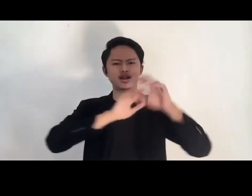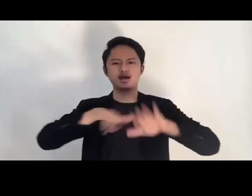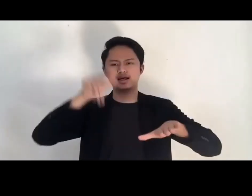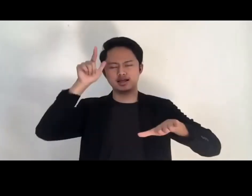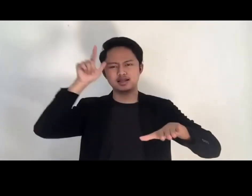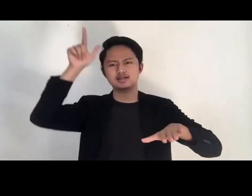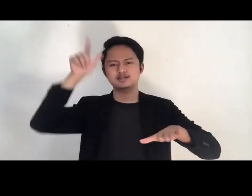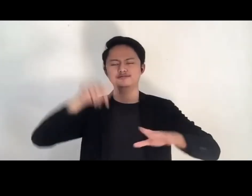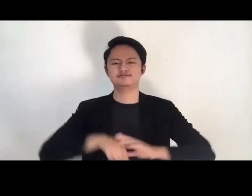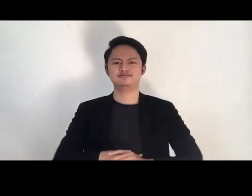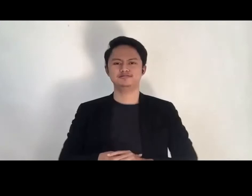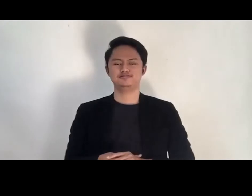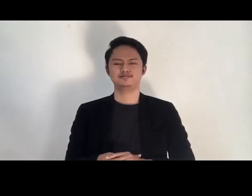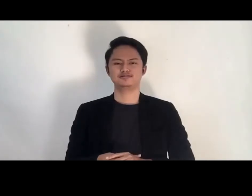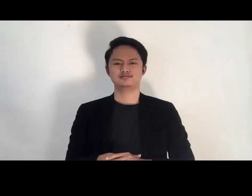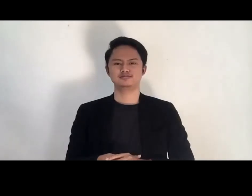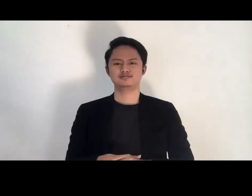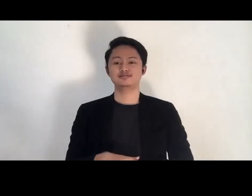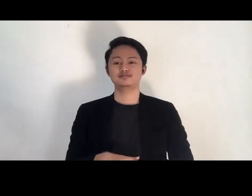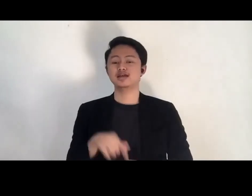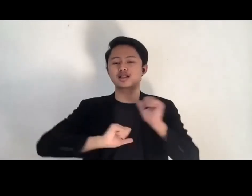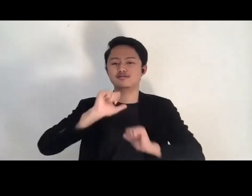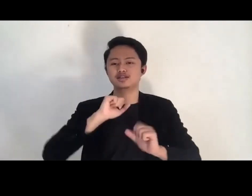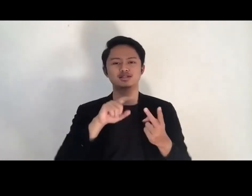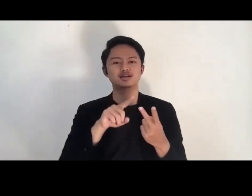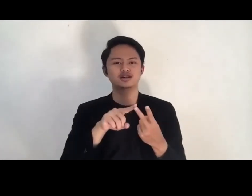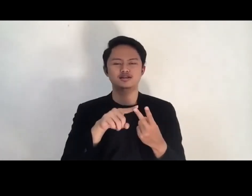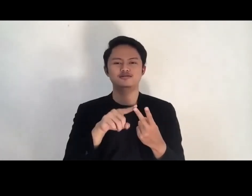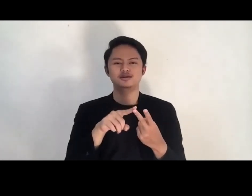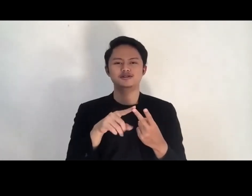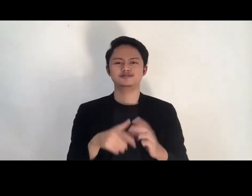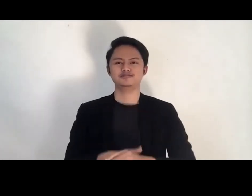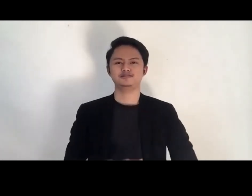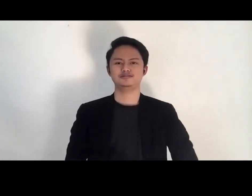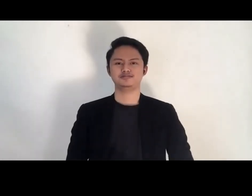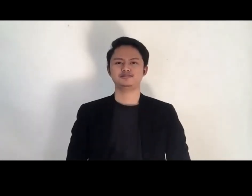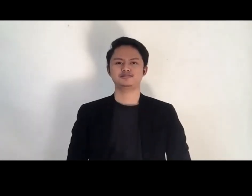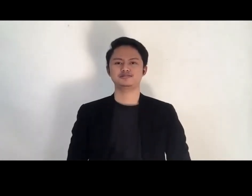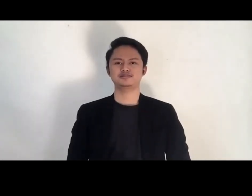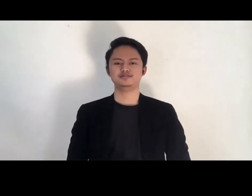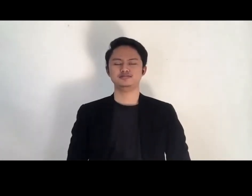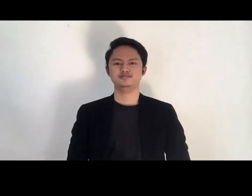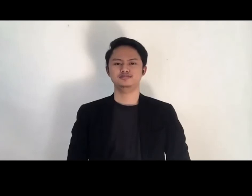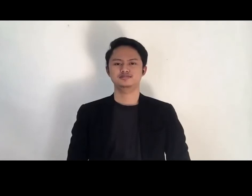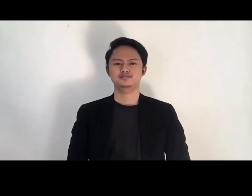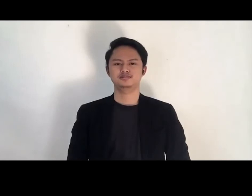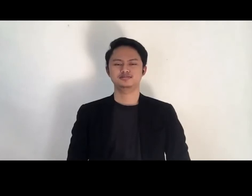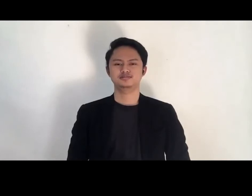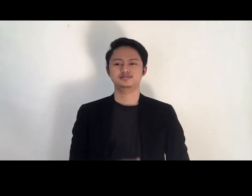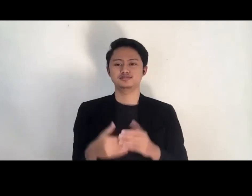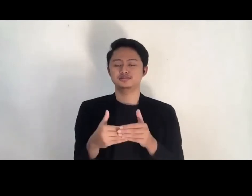kami. Itu kegiatan yang kedua yang kami lakukan secara bersama-sama dalam kemitraan. Kemudian